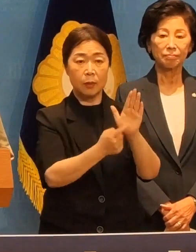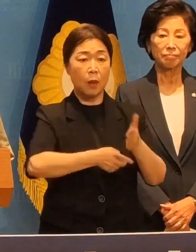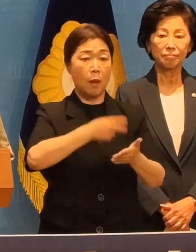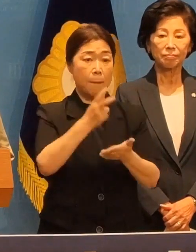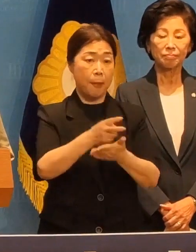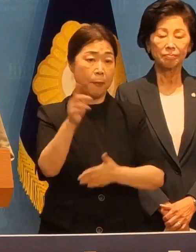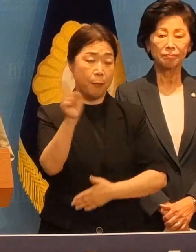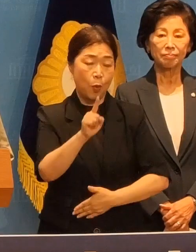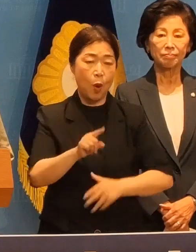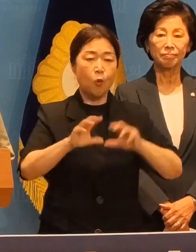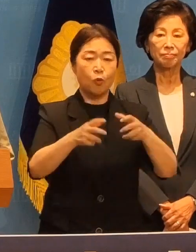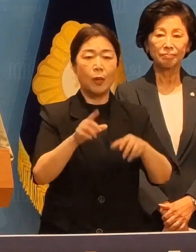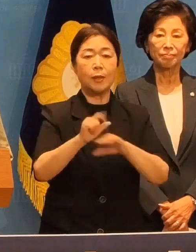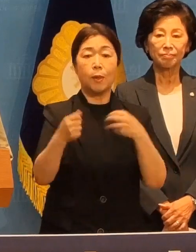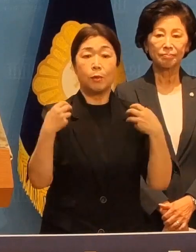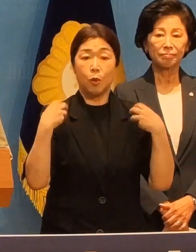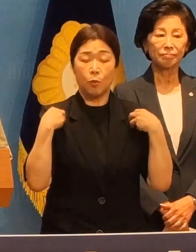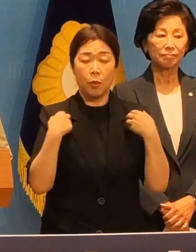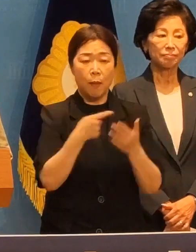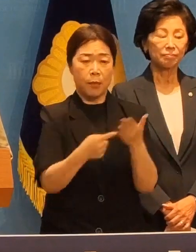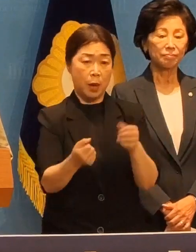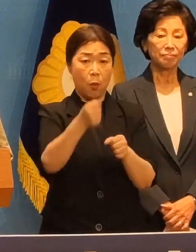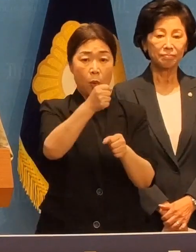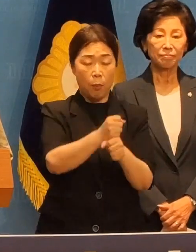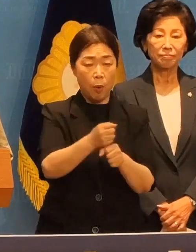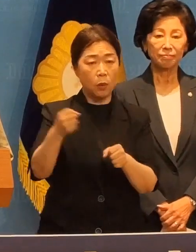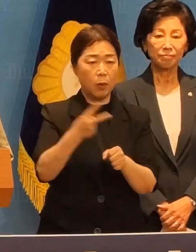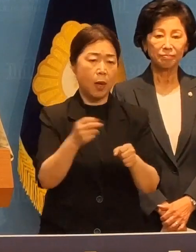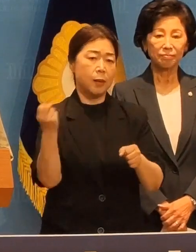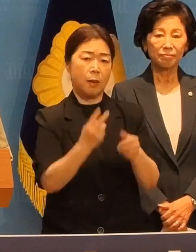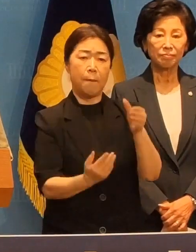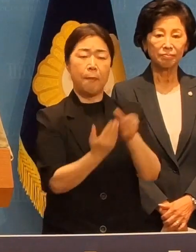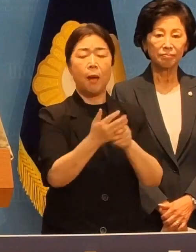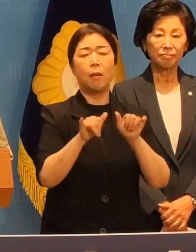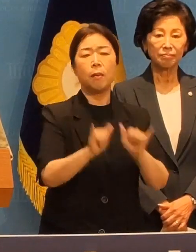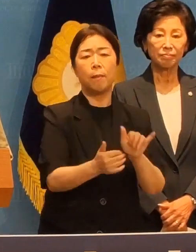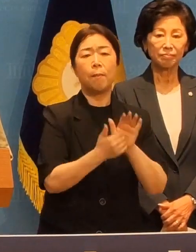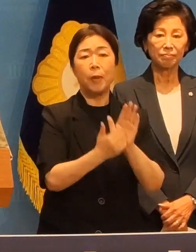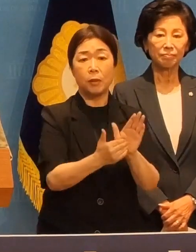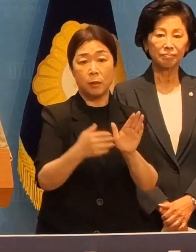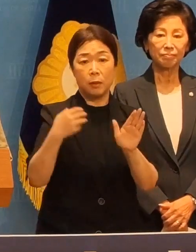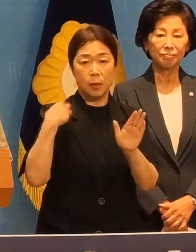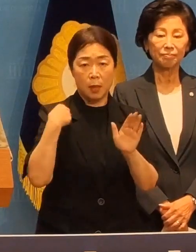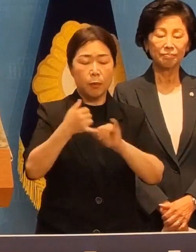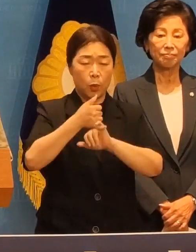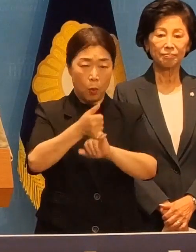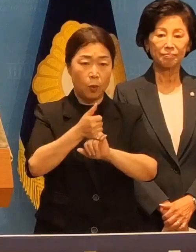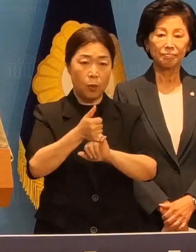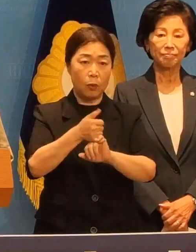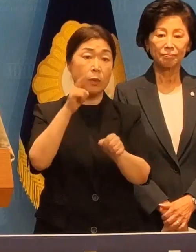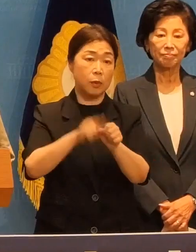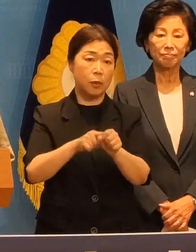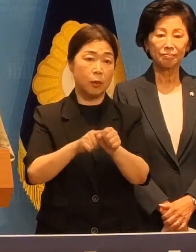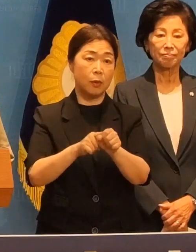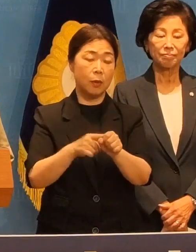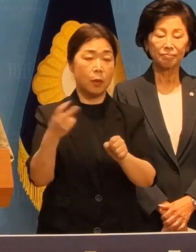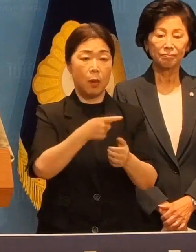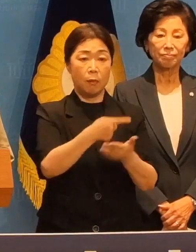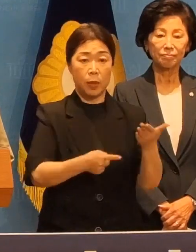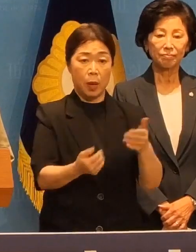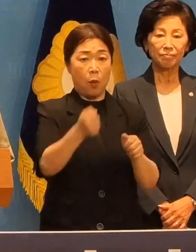국가와 지방자치단체가 피해 회복과 재발 방지에 책임을 다하도록 하고 피해